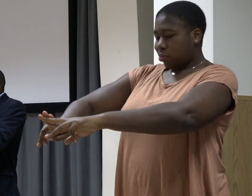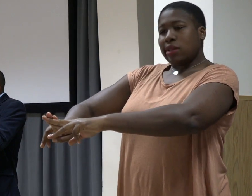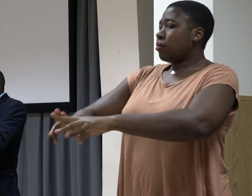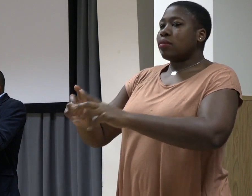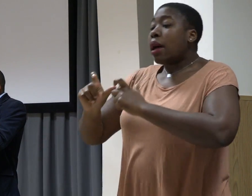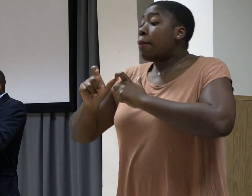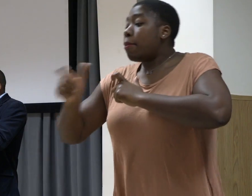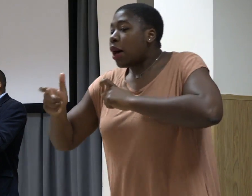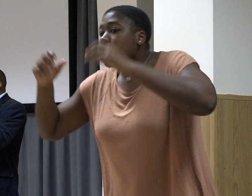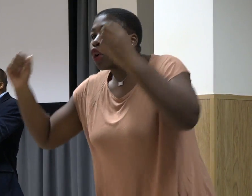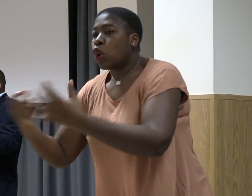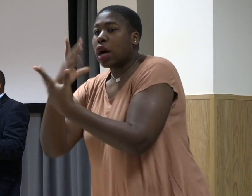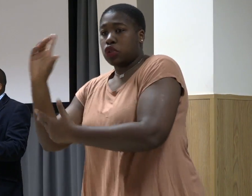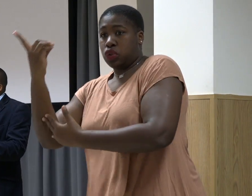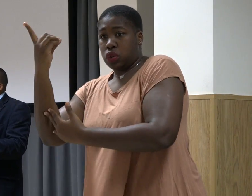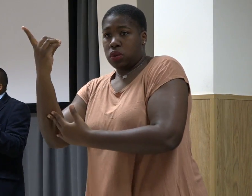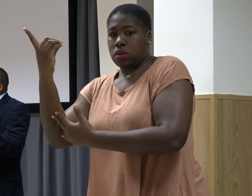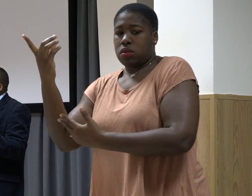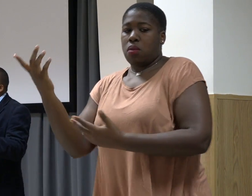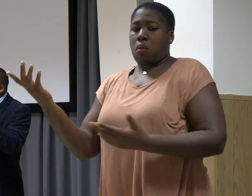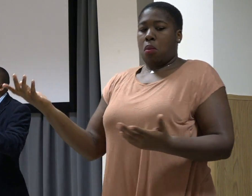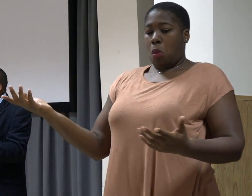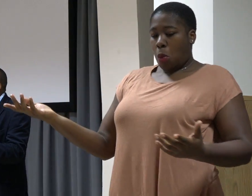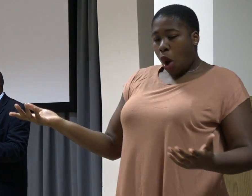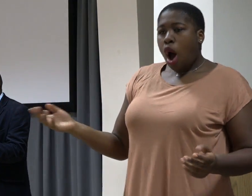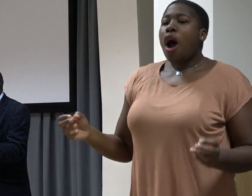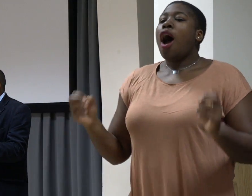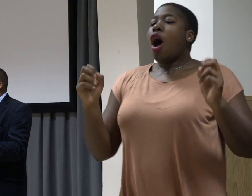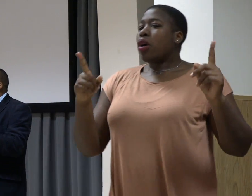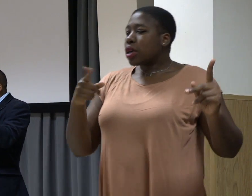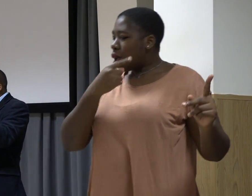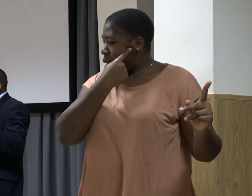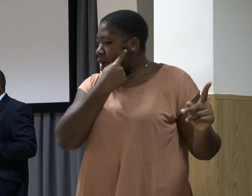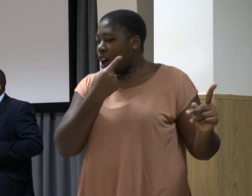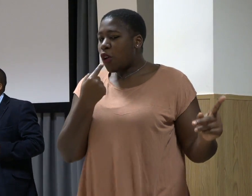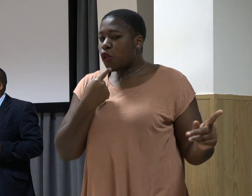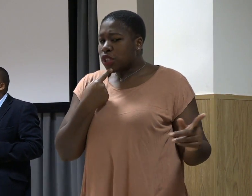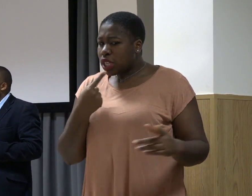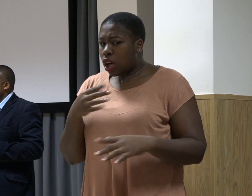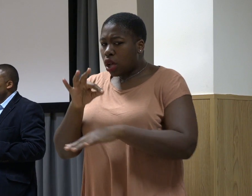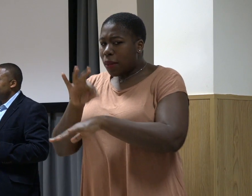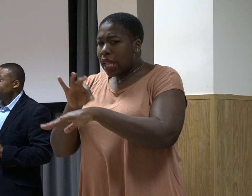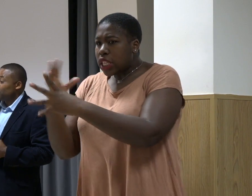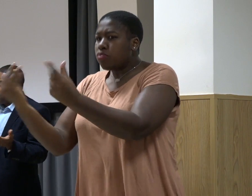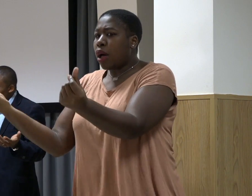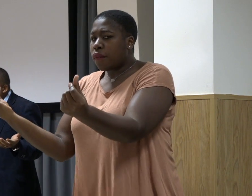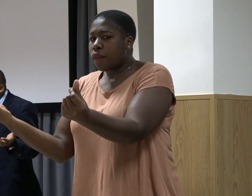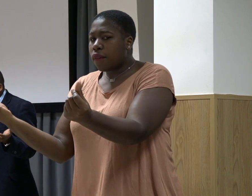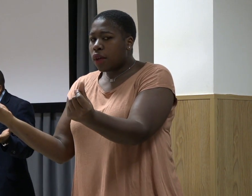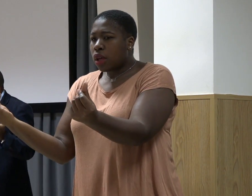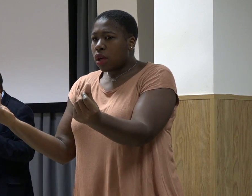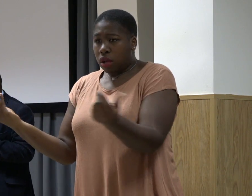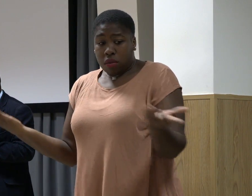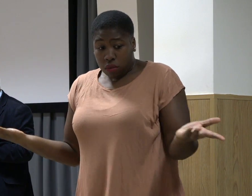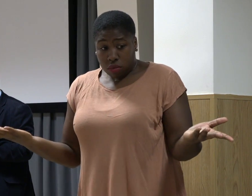Dieu. Donc quand vous entendez ça, vous vous dites, il y aura forcément une guérison à la fin. Puisqu'il vient de dire que